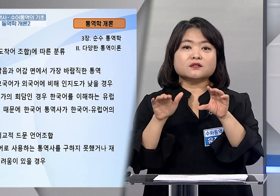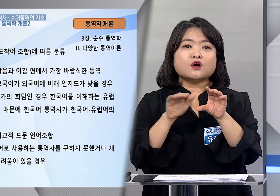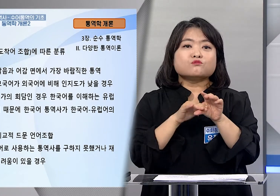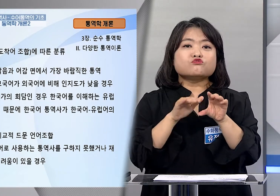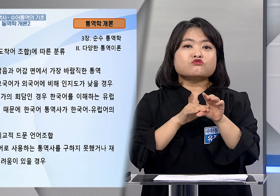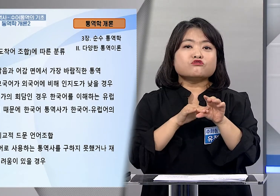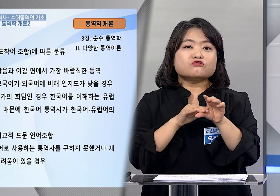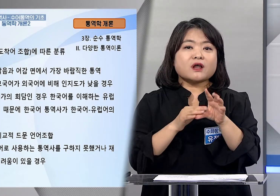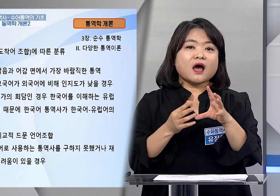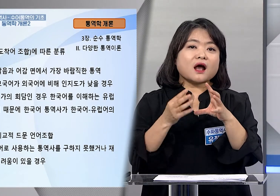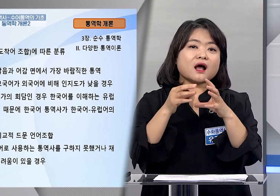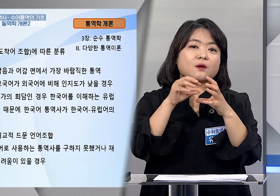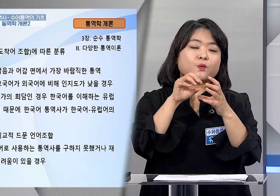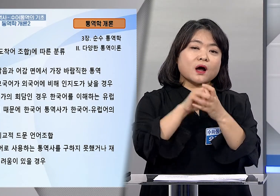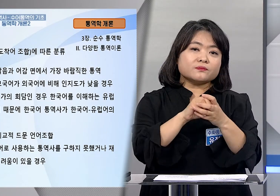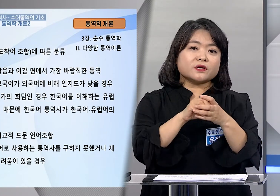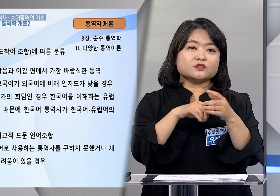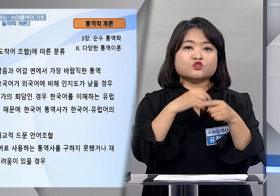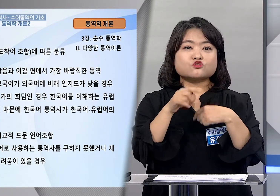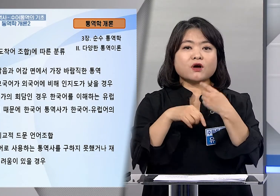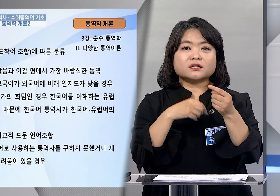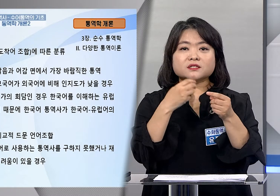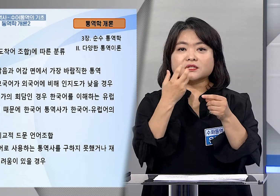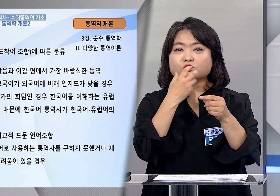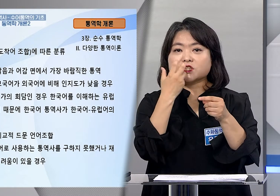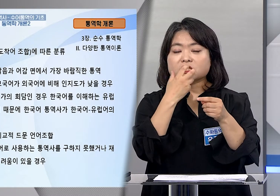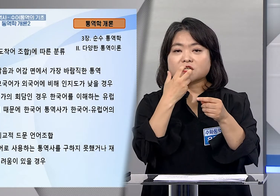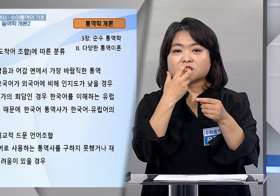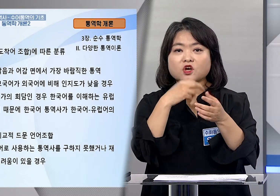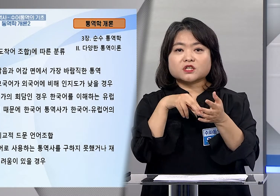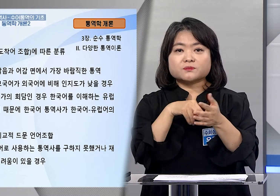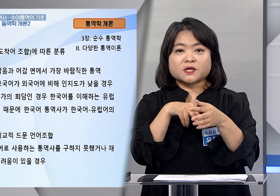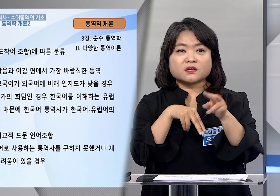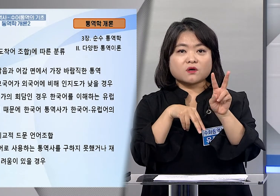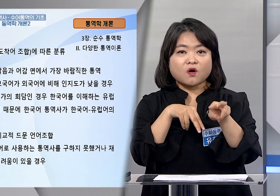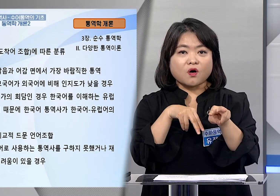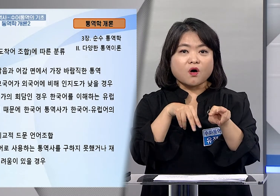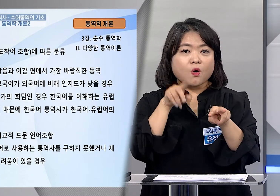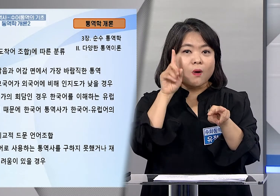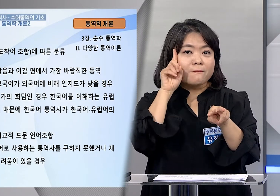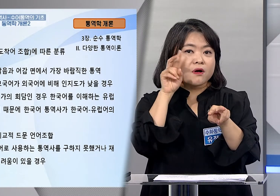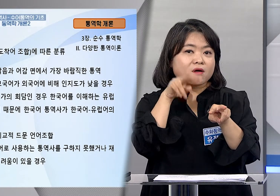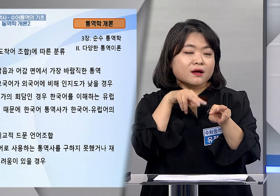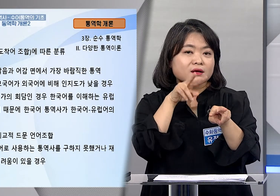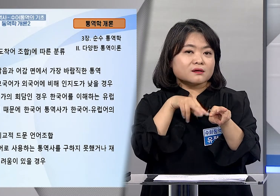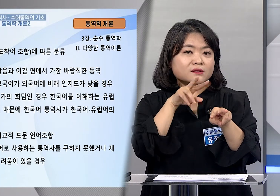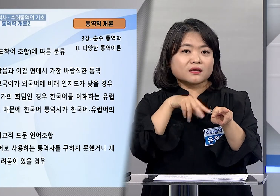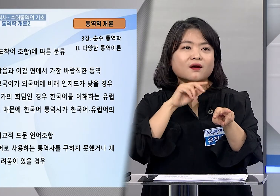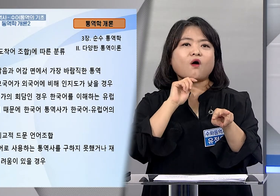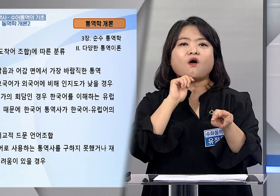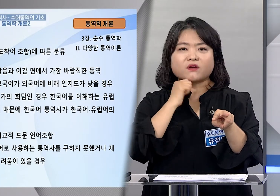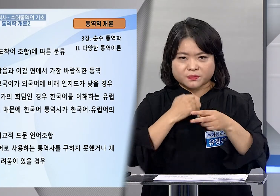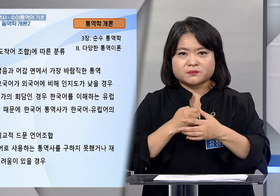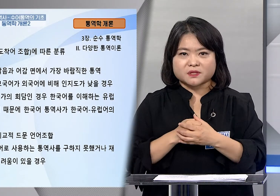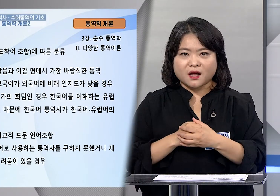문화가 포함되어 있는 수어를 우리 청인 입장에서 완벽하게 읽어내기가 어렵습니다.